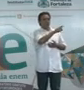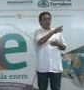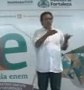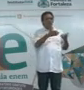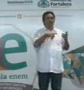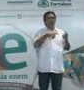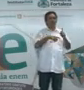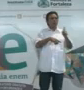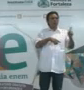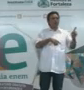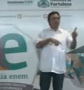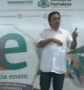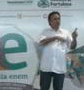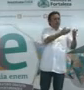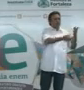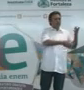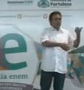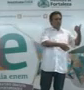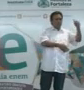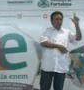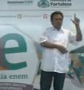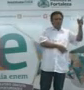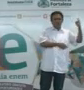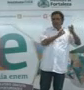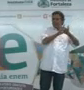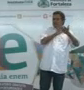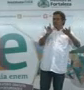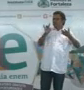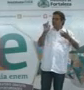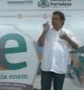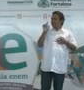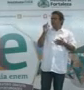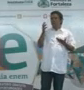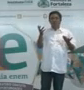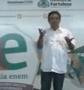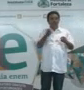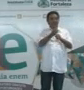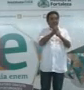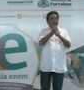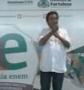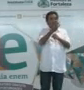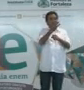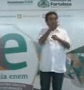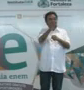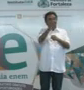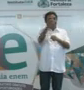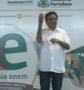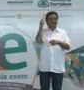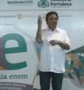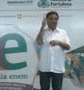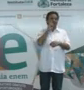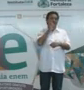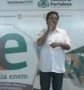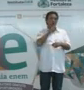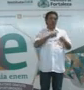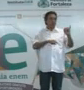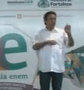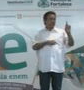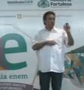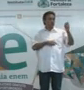um presidente derrubado e é colocado como inimigo do Irã? Isso. Há 35 anos atrás, Estados Unidos e